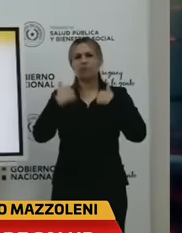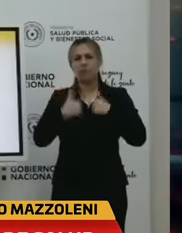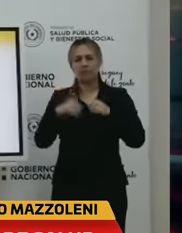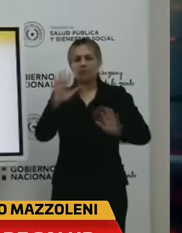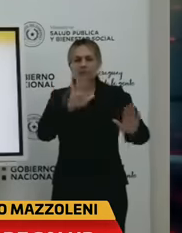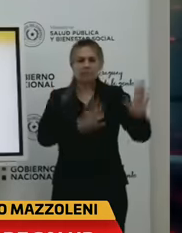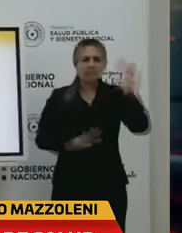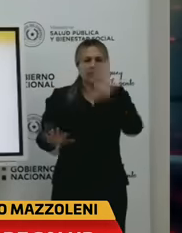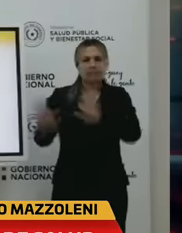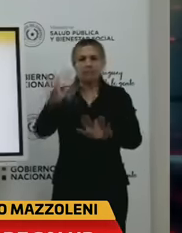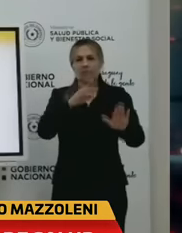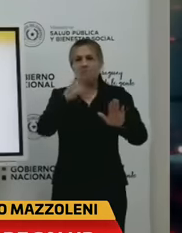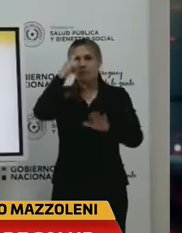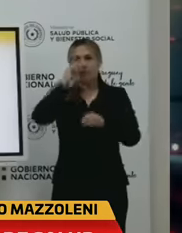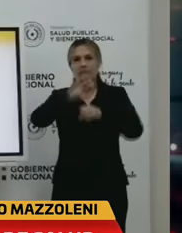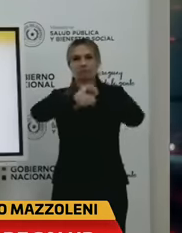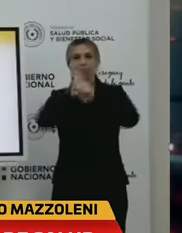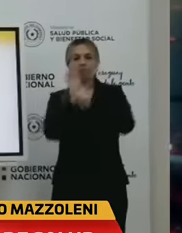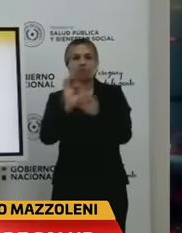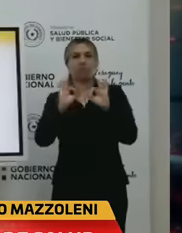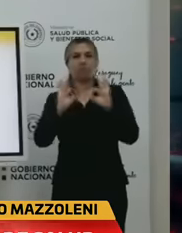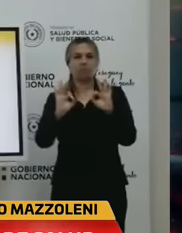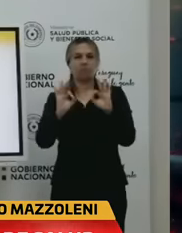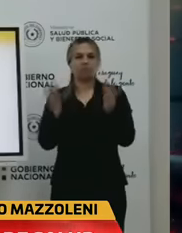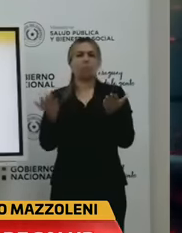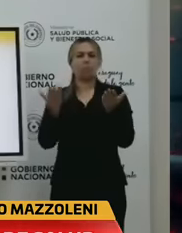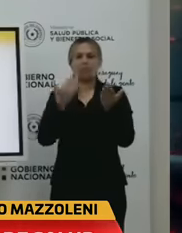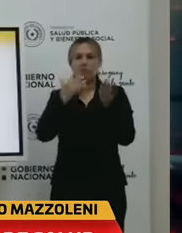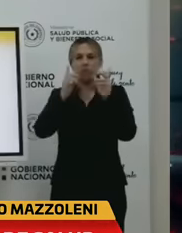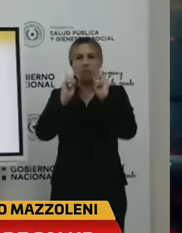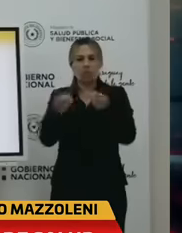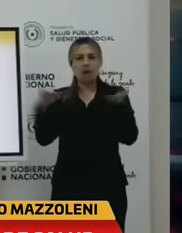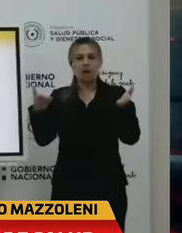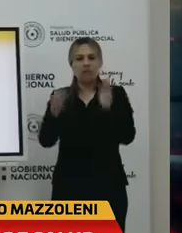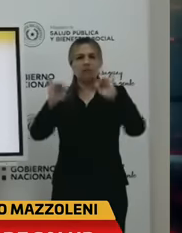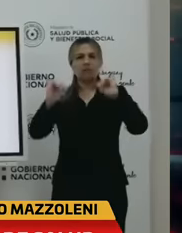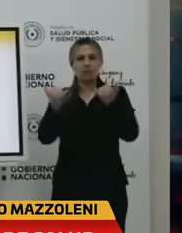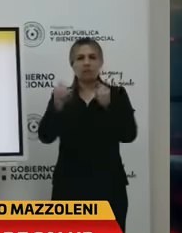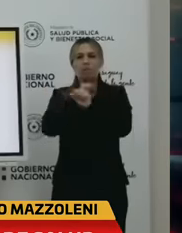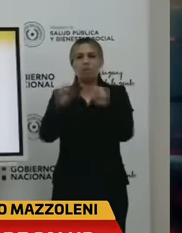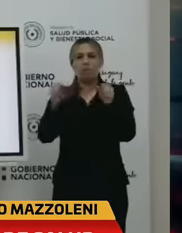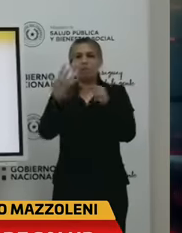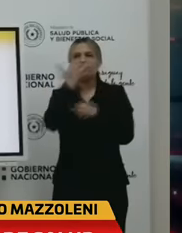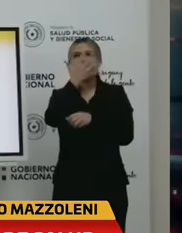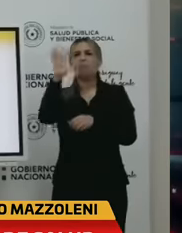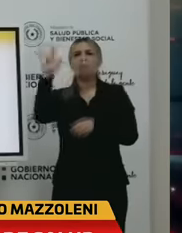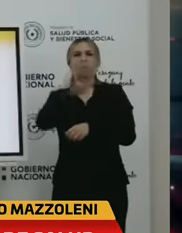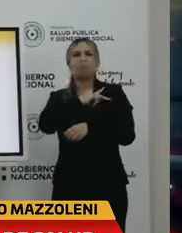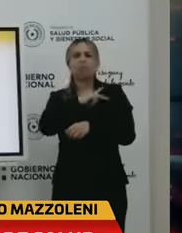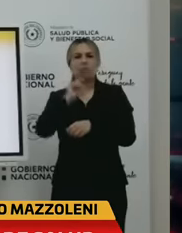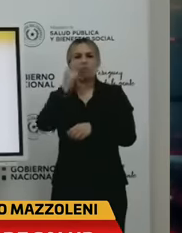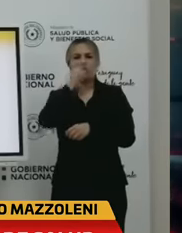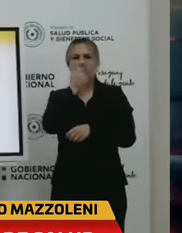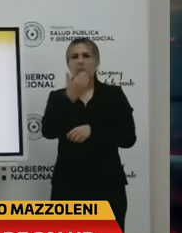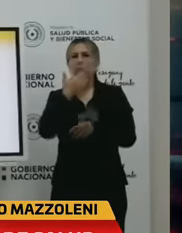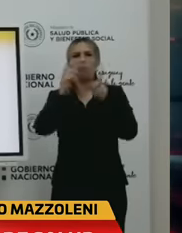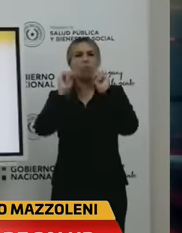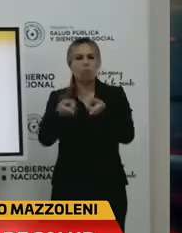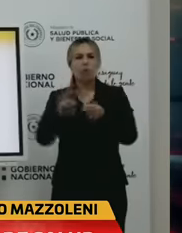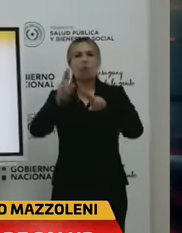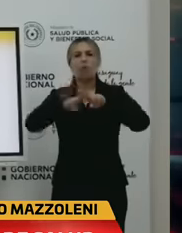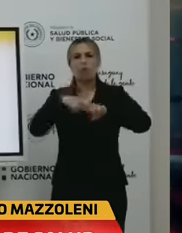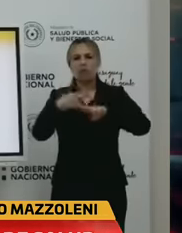la pandemia, pero todavía hoy, habiendo incluso capacidad para más tomas de test, se aplica el aislamiento en muchos